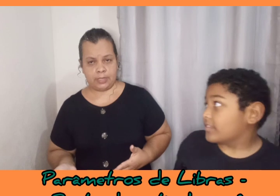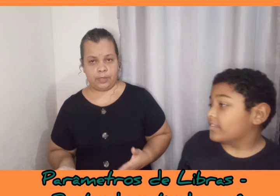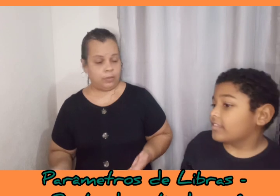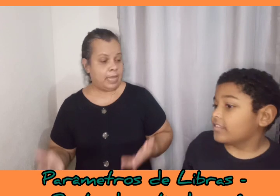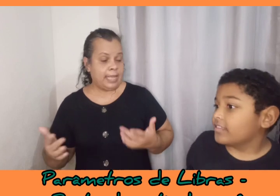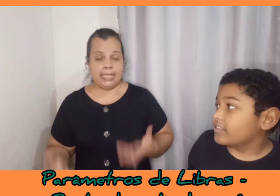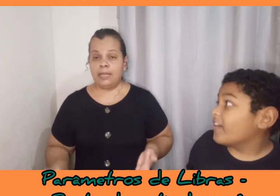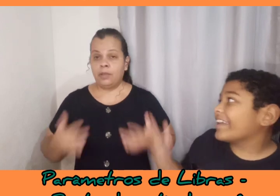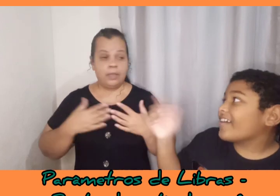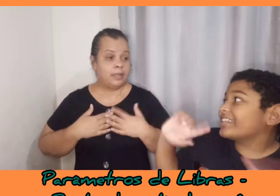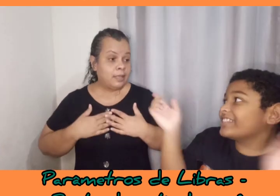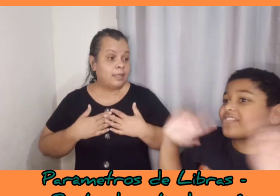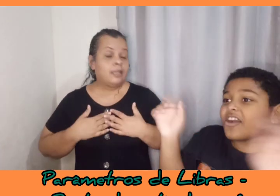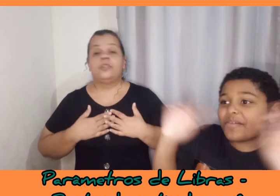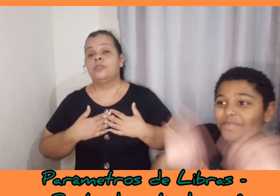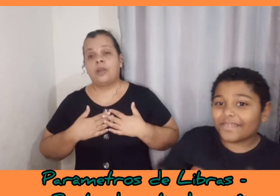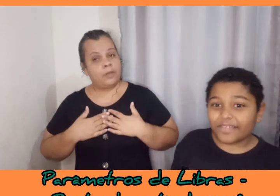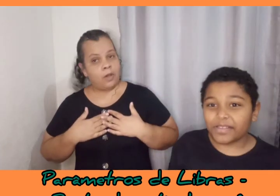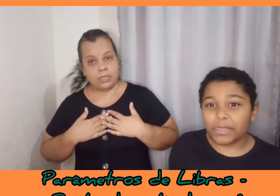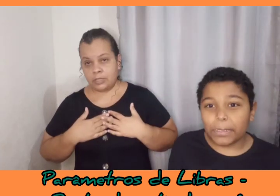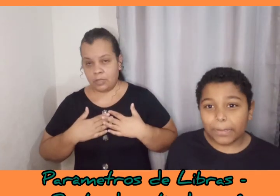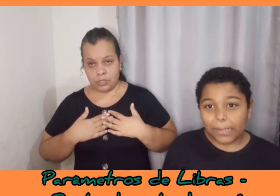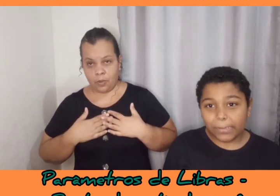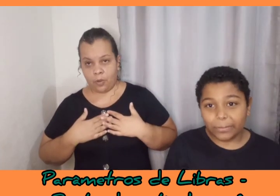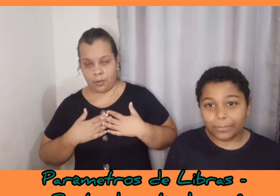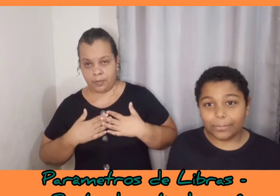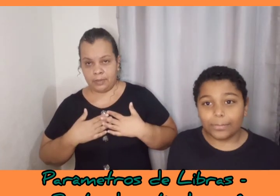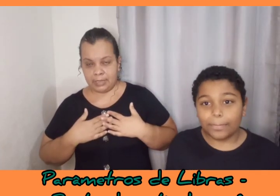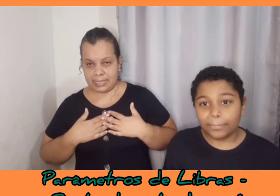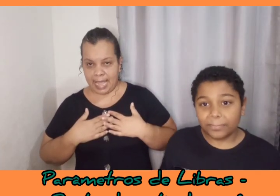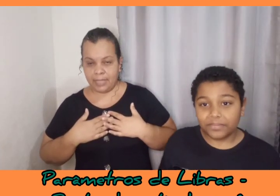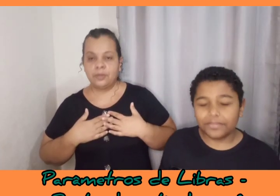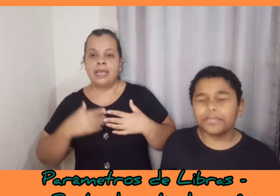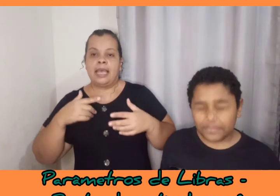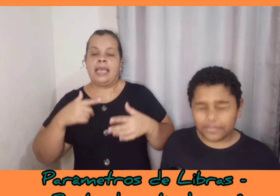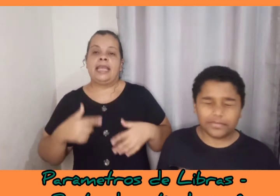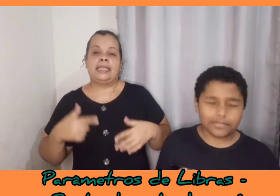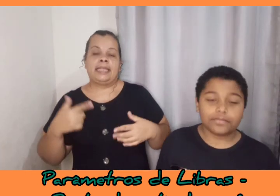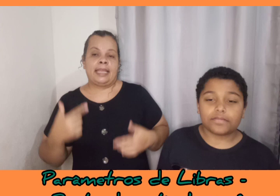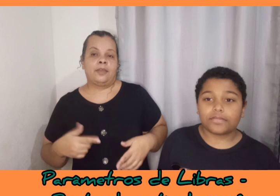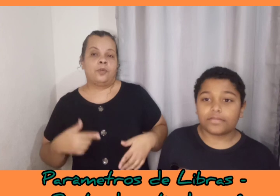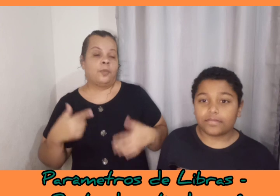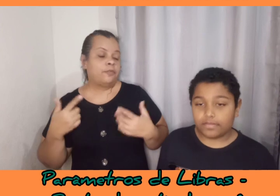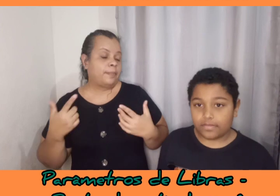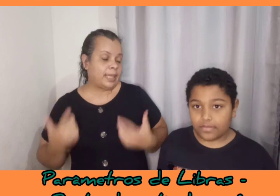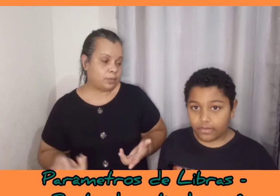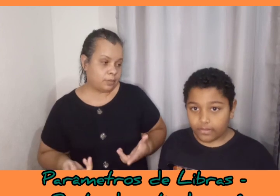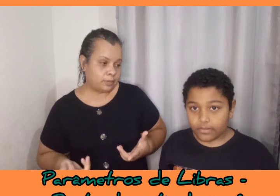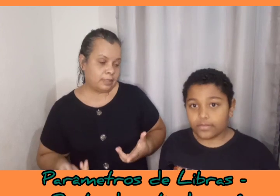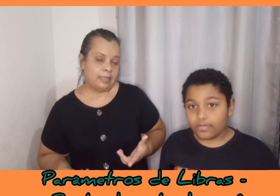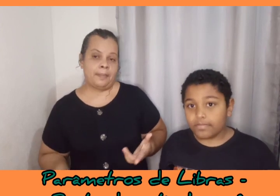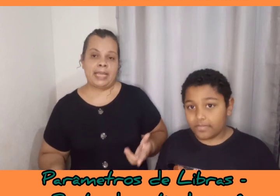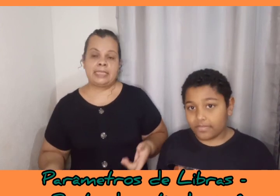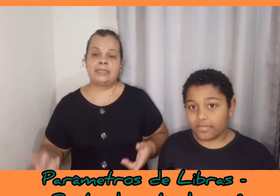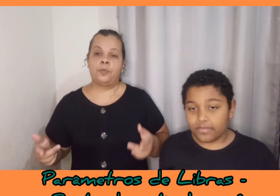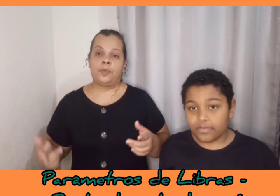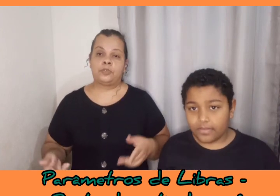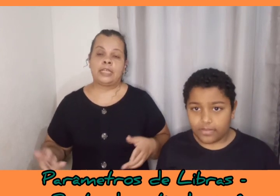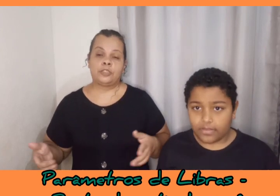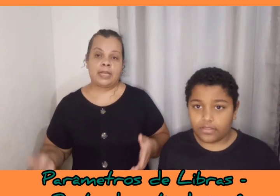neutro? Que não encosta no corpo. Não encosta no nosso corpo, certo? Ele tem um movimento, mas o ponto de articulação